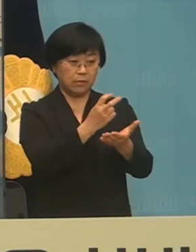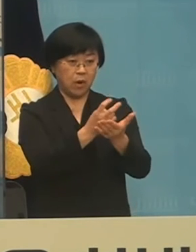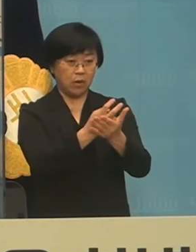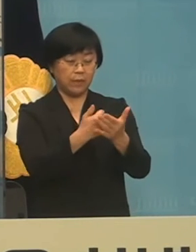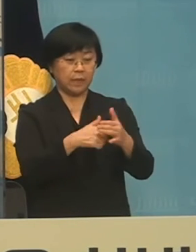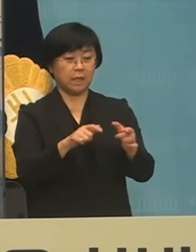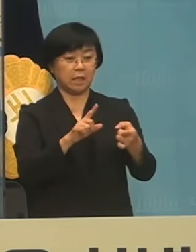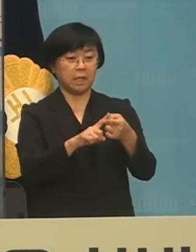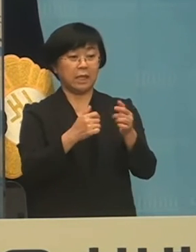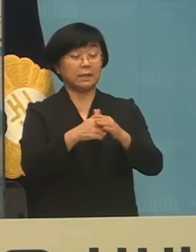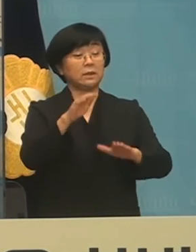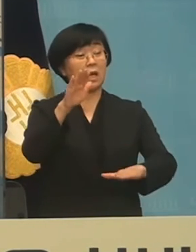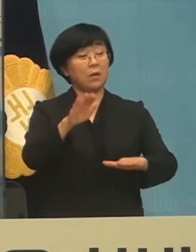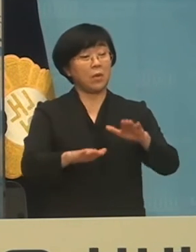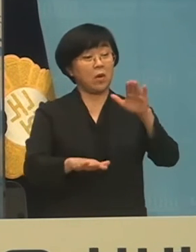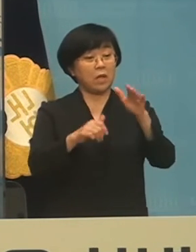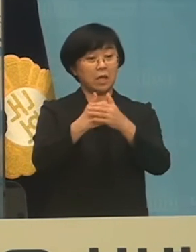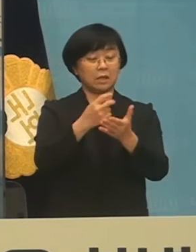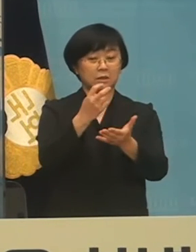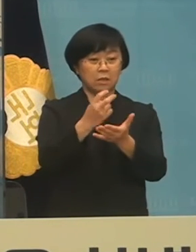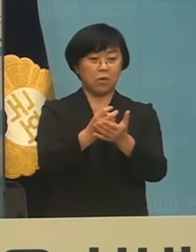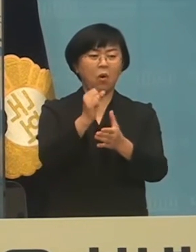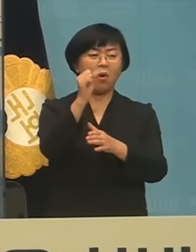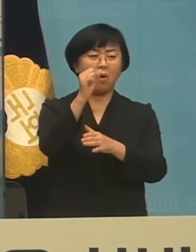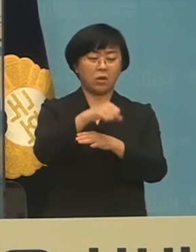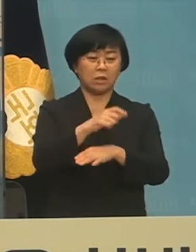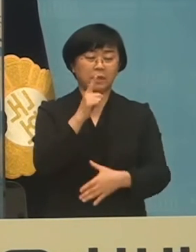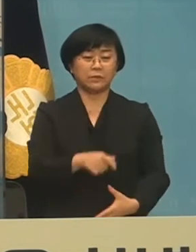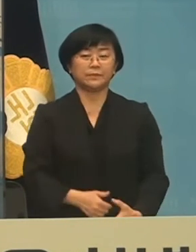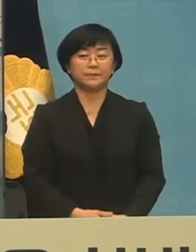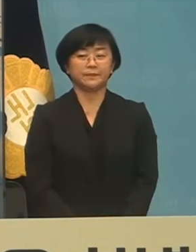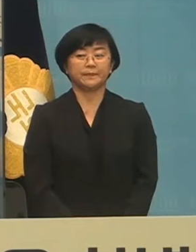피해자를 차별하는 제도를 활용되는 결과가 된 것입니다.